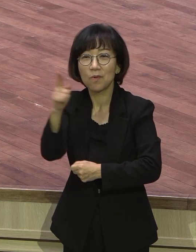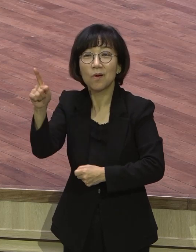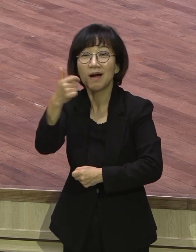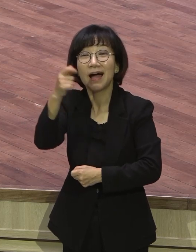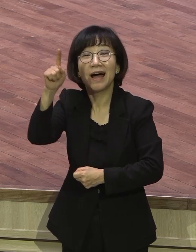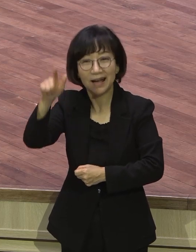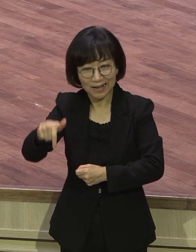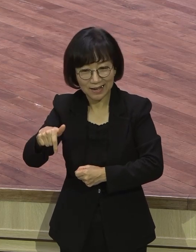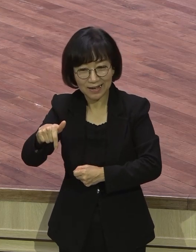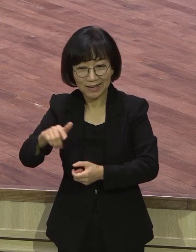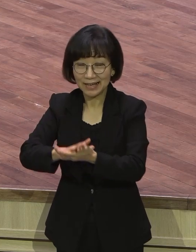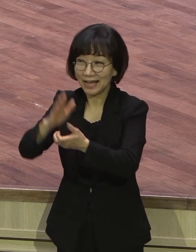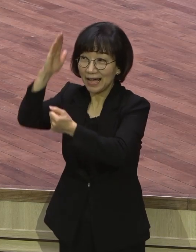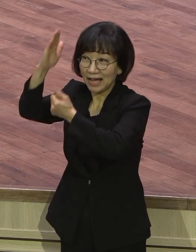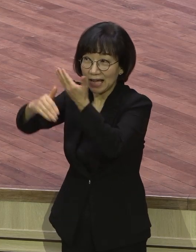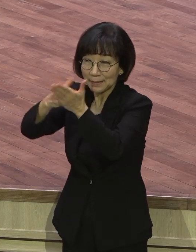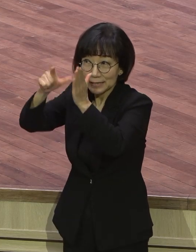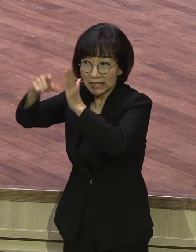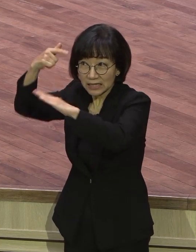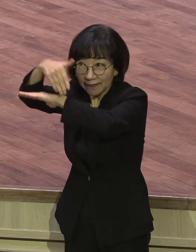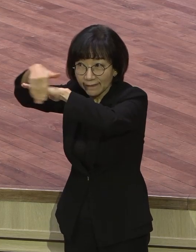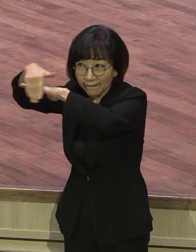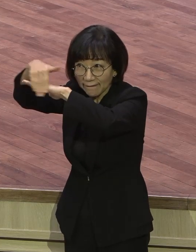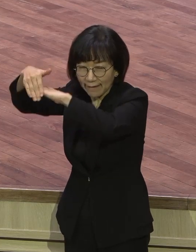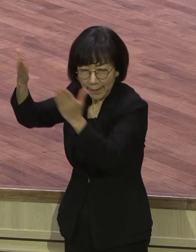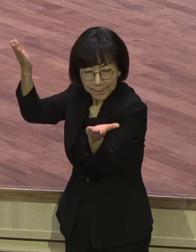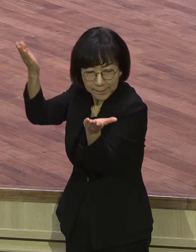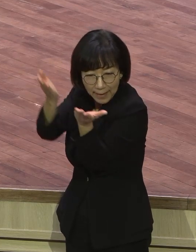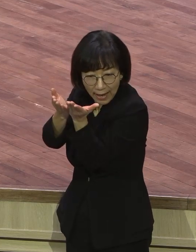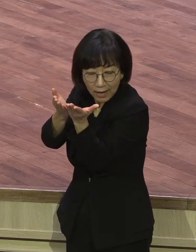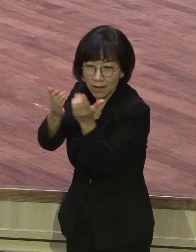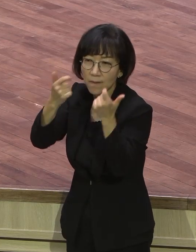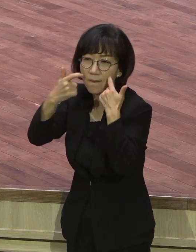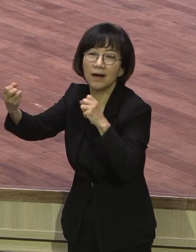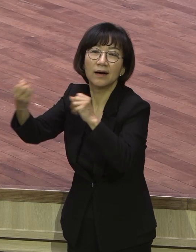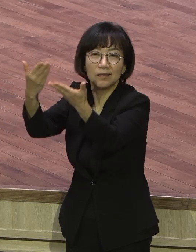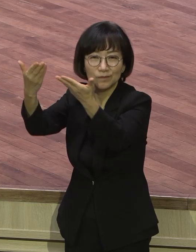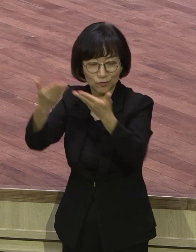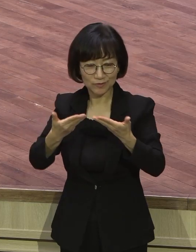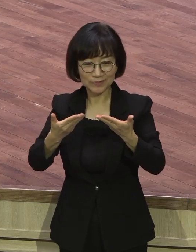시간표에 따라서 분명한 응답이 임하게 되어 있다라는 거예요